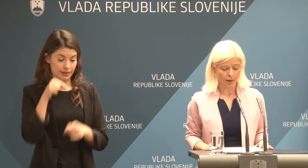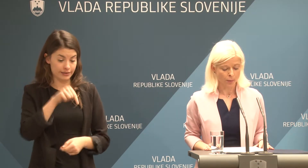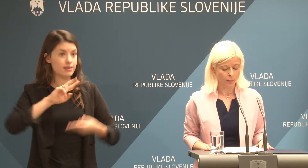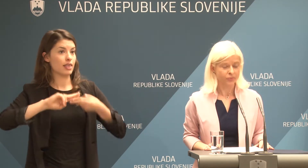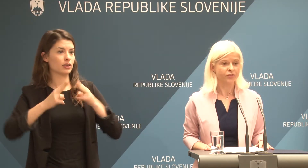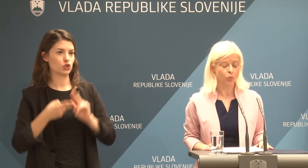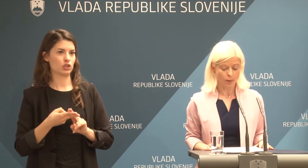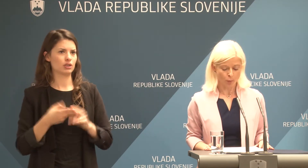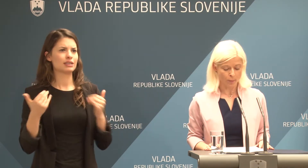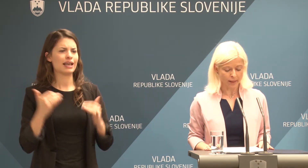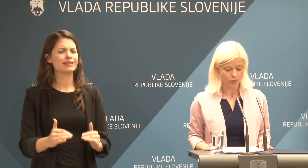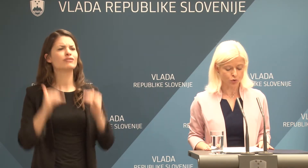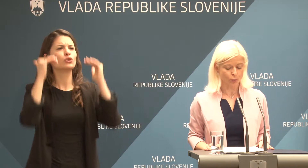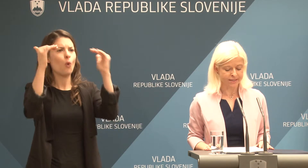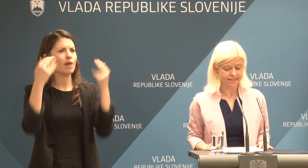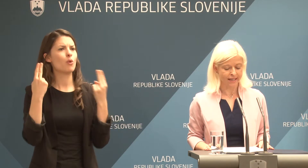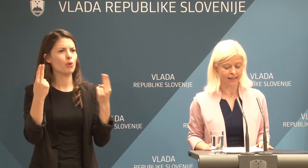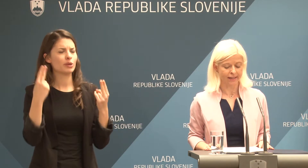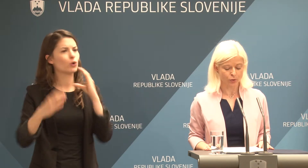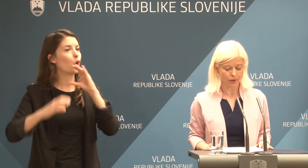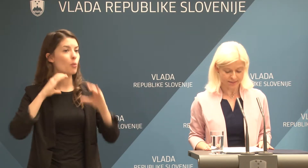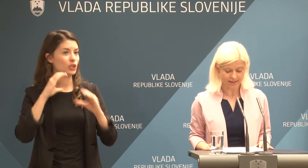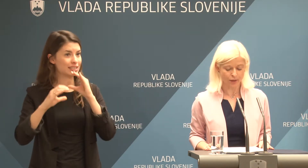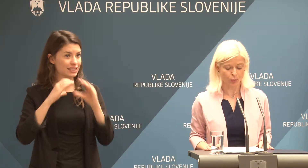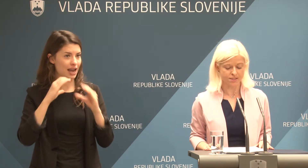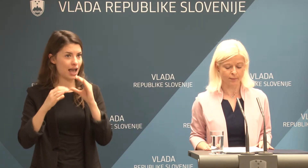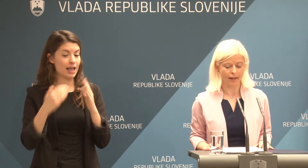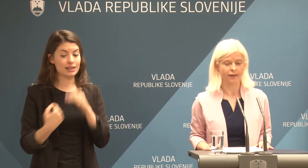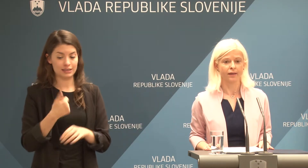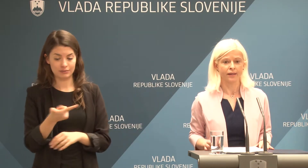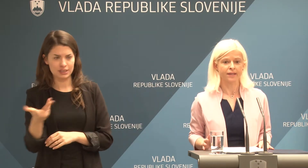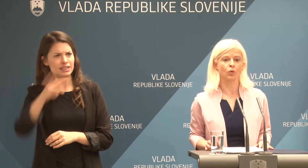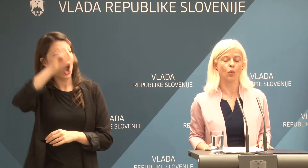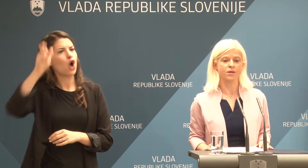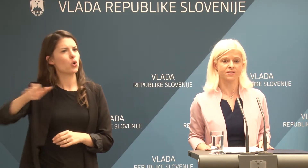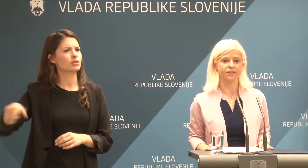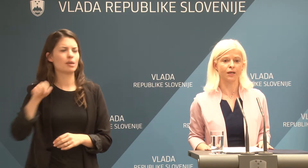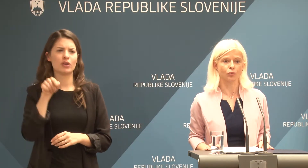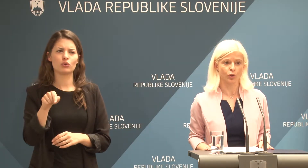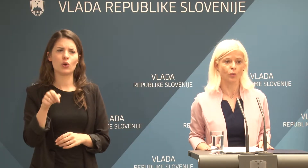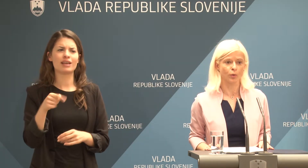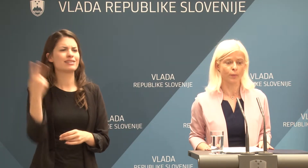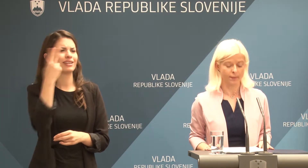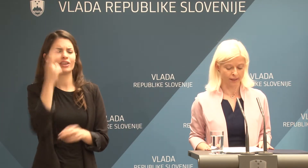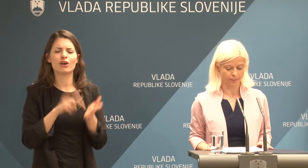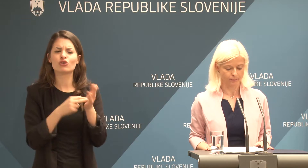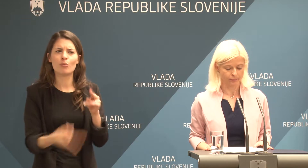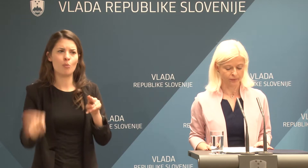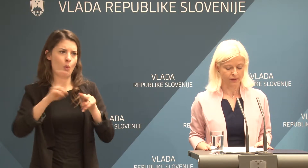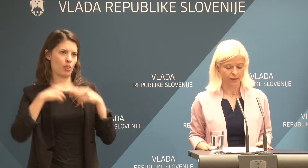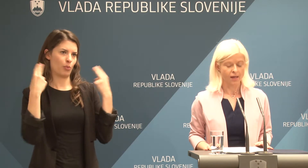način dvigujemo pomembnost komuniciranja in za te osebe je tako seveda toliko bolj